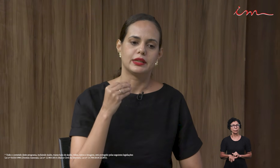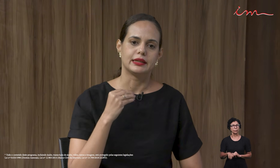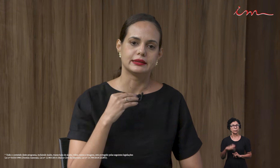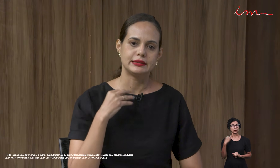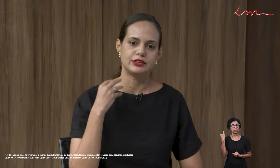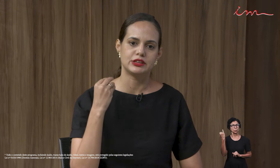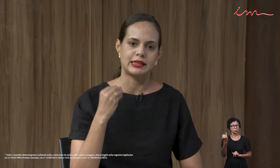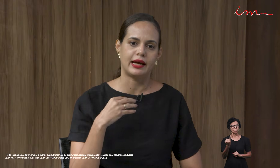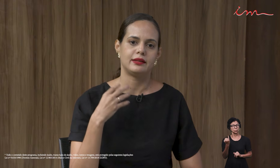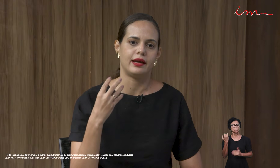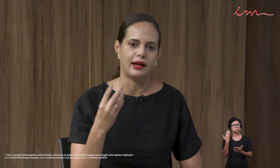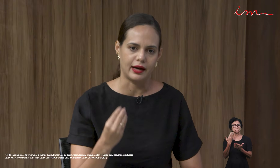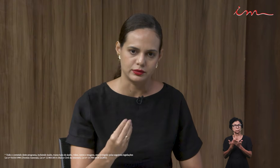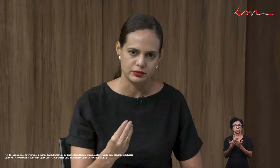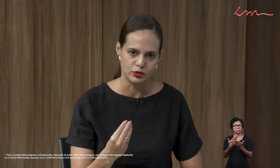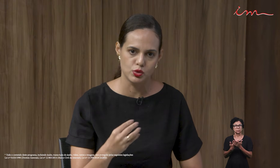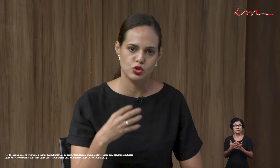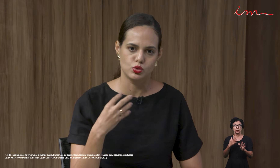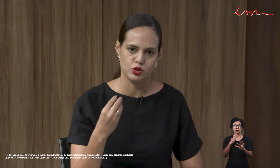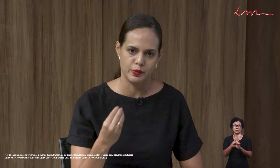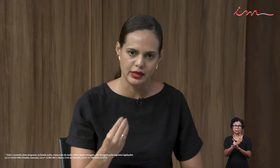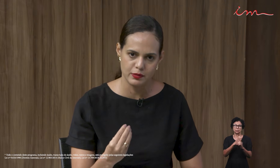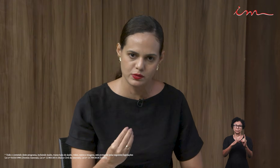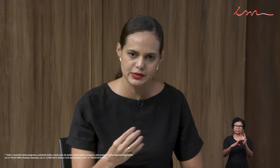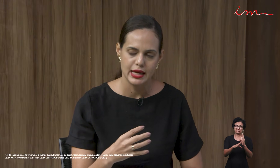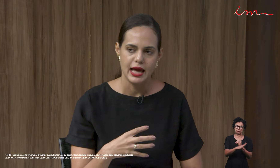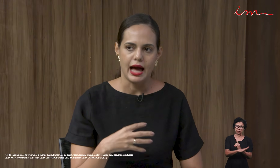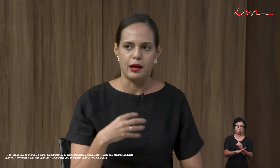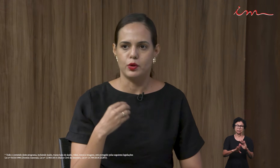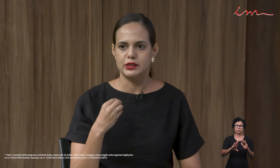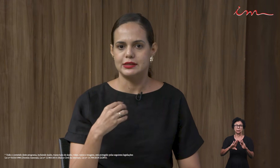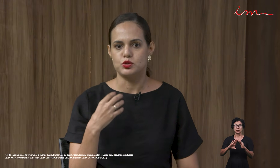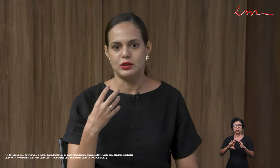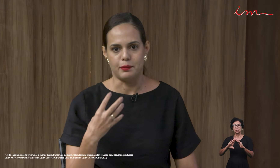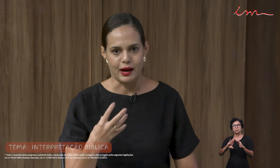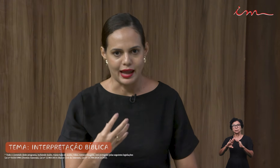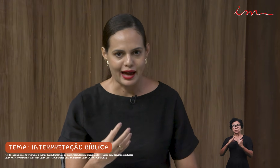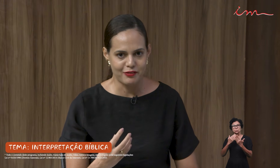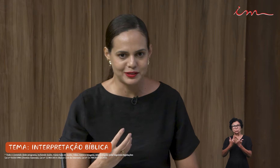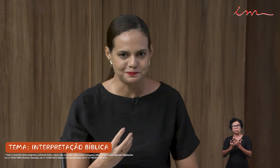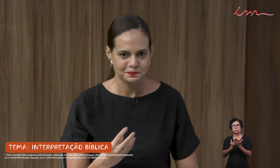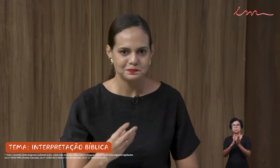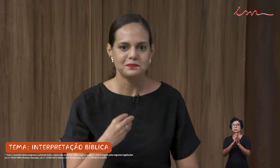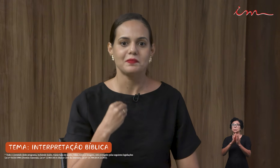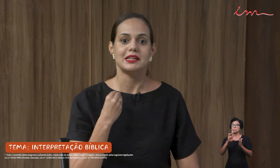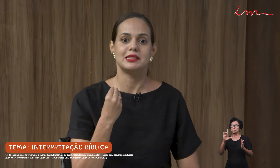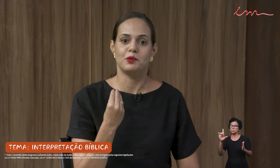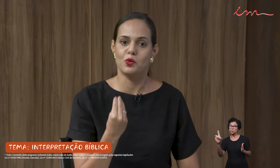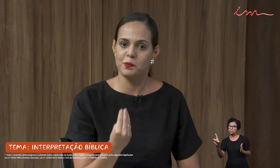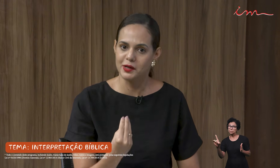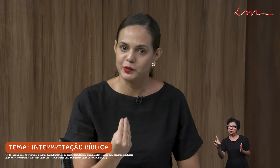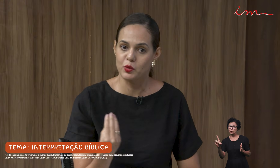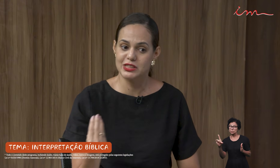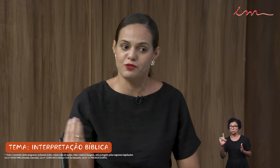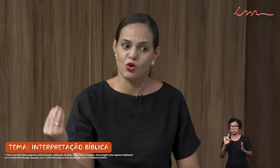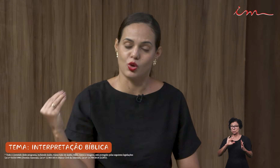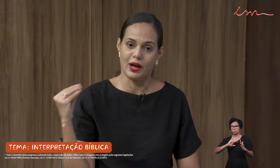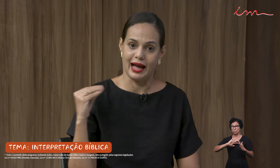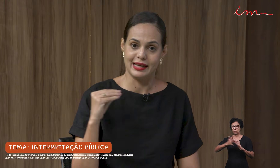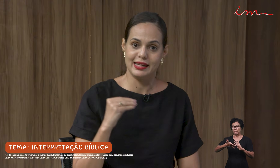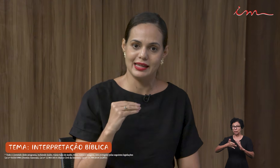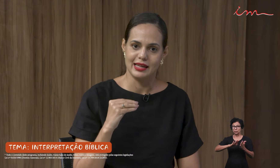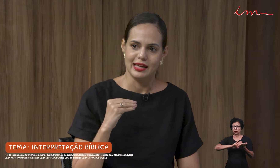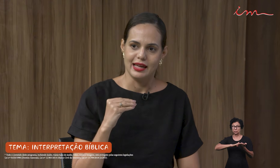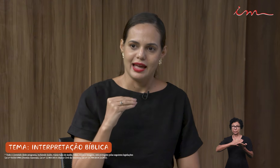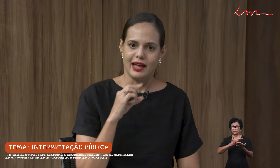a importância de estar integrado nos estudos bíblicos, a importância de estar estudando a palavra, se preocupando. Porque quando você for